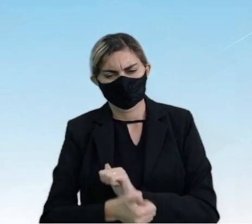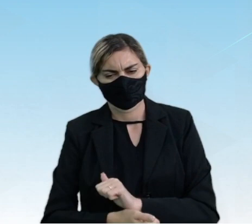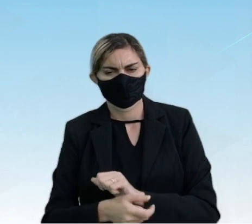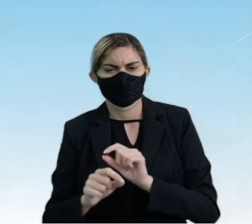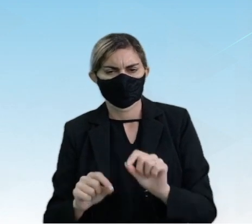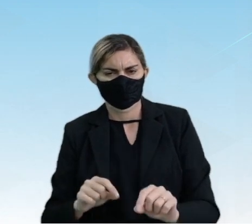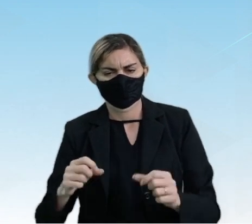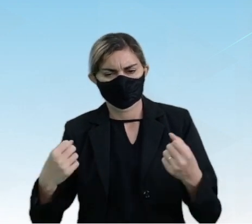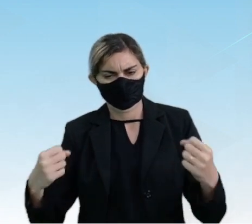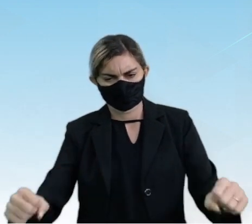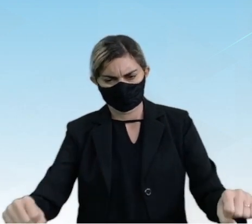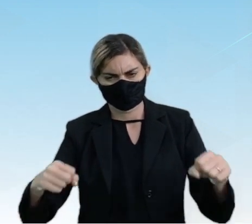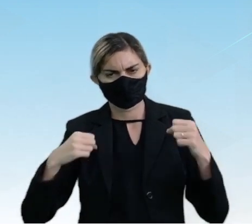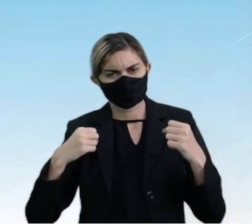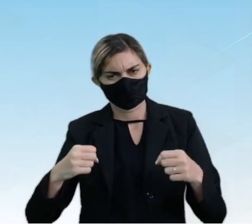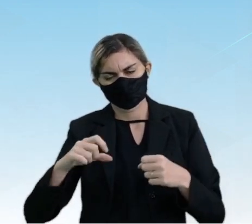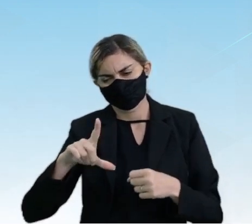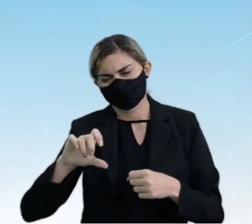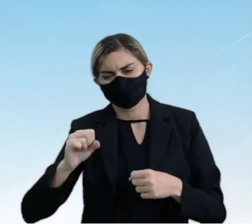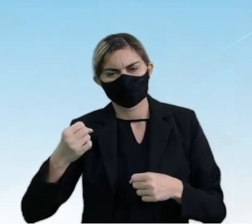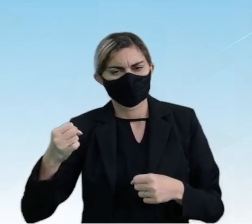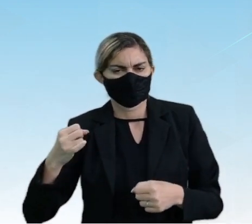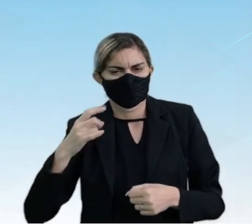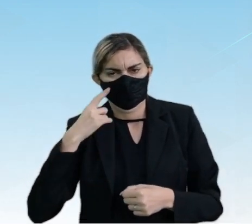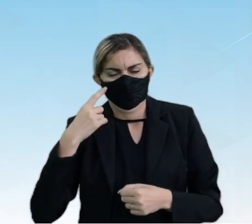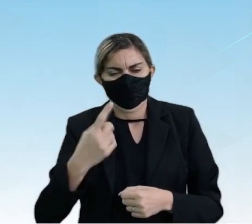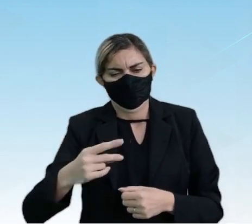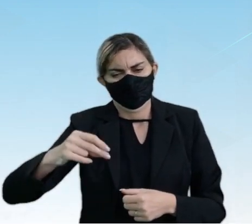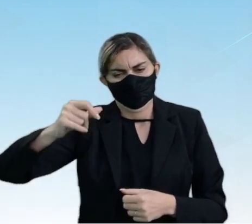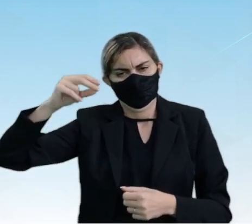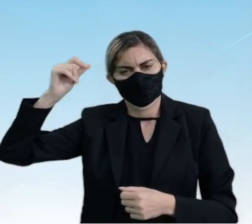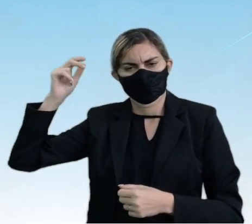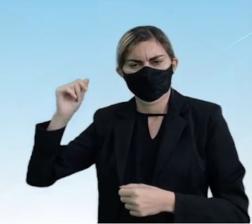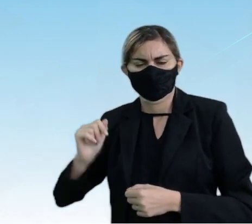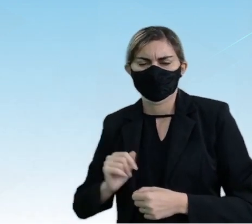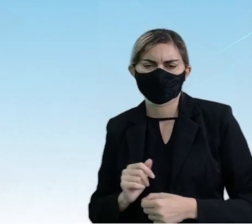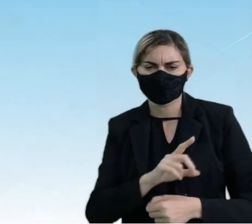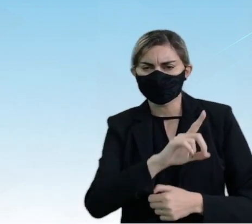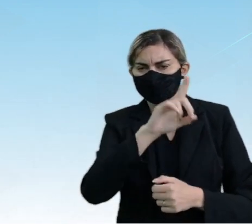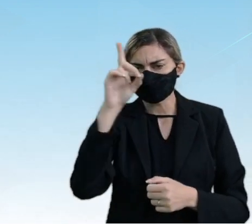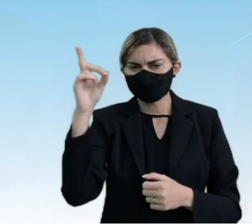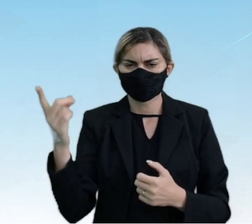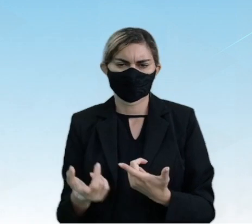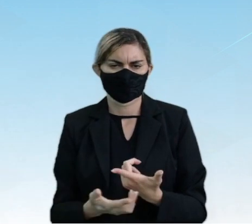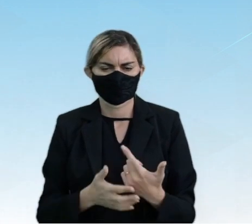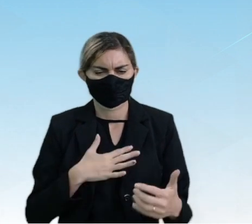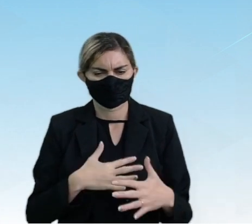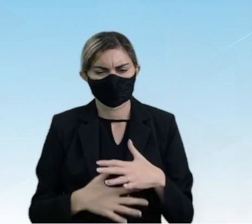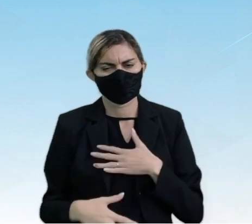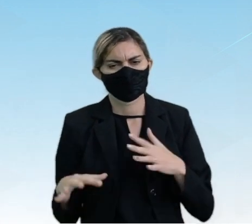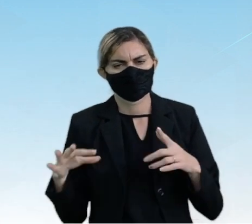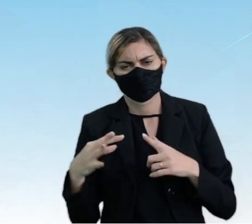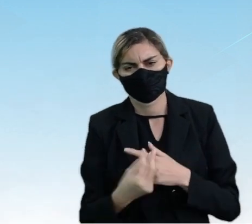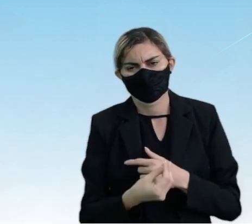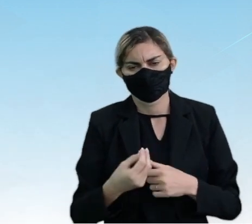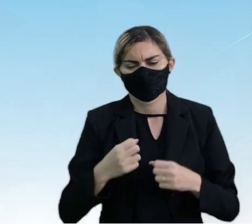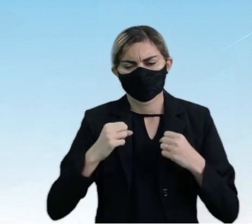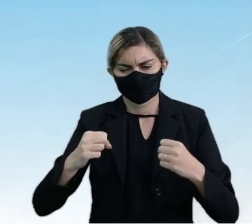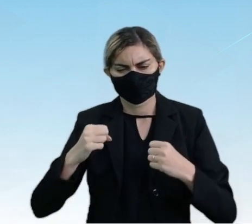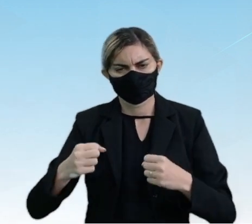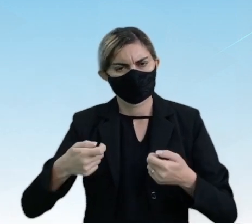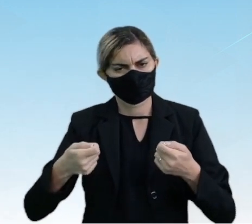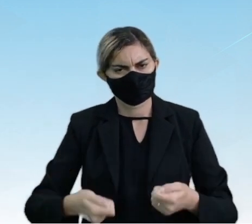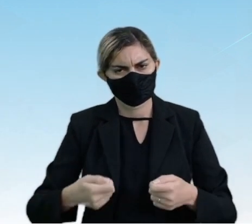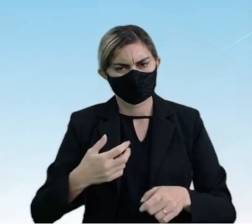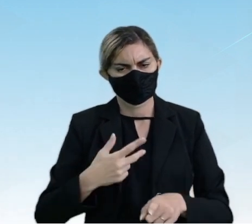que a ginástica clássica como a gente via antigamente, que era uma forma de cultuar deuses, né? De ter um corpo belo, forte e resistente para a